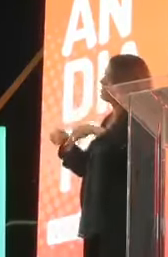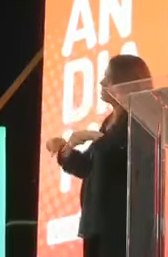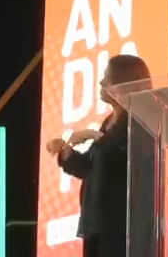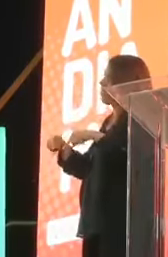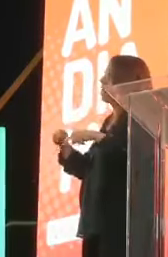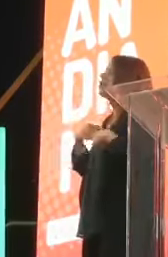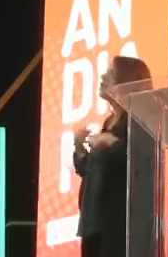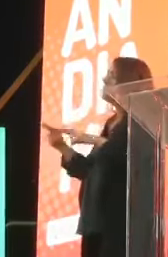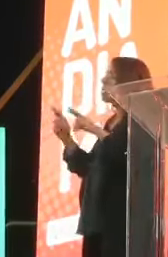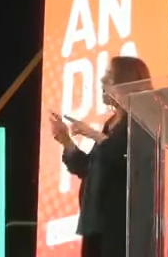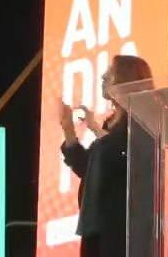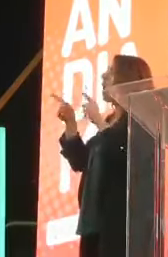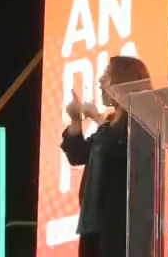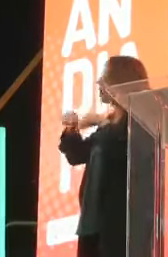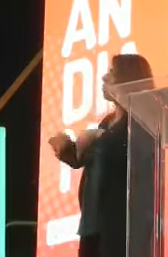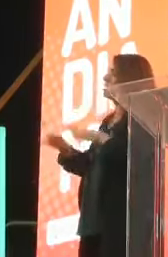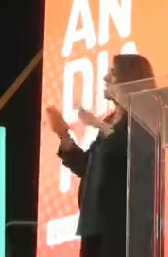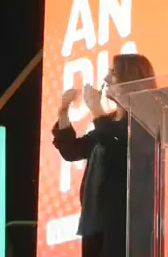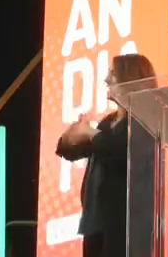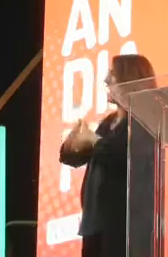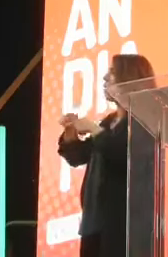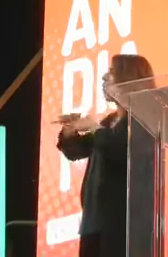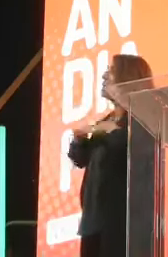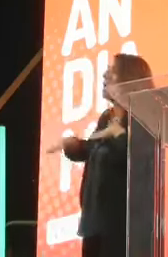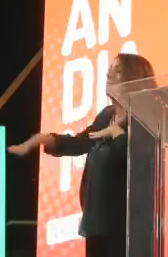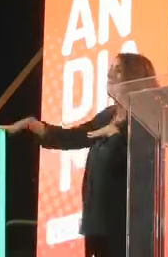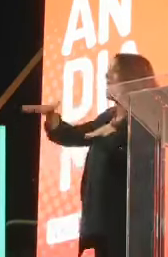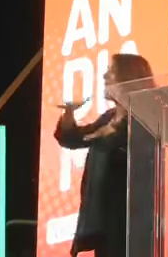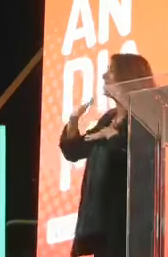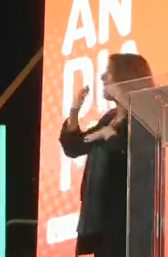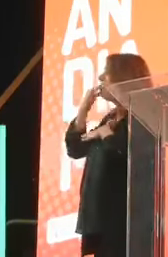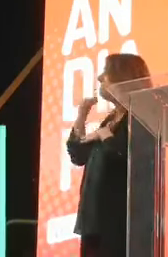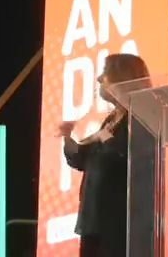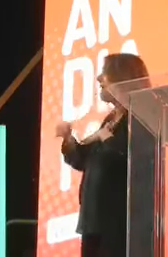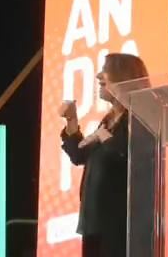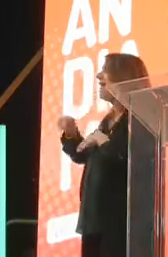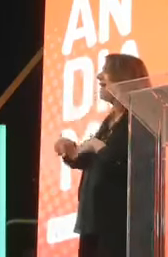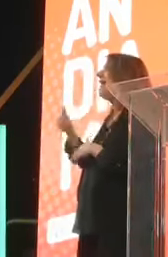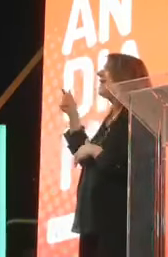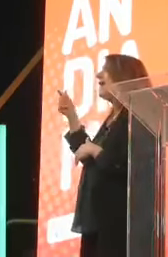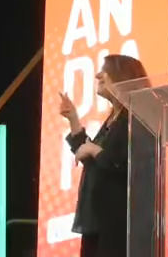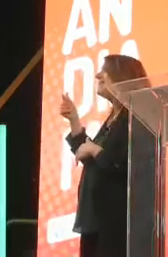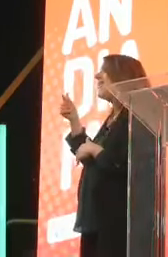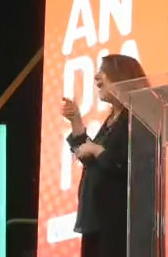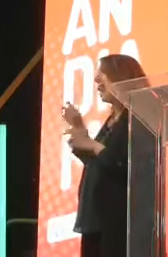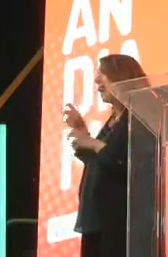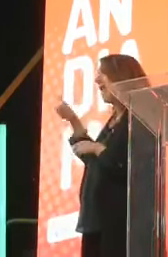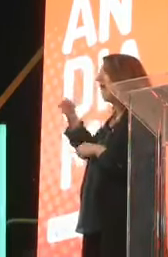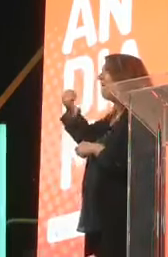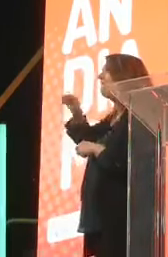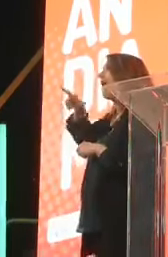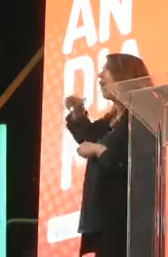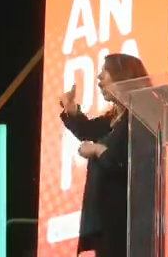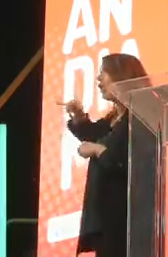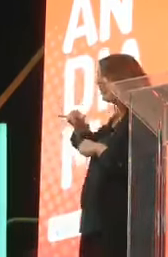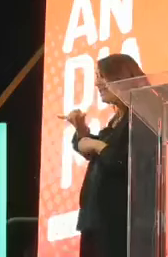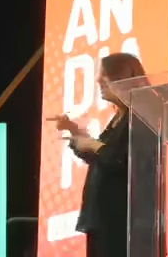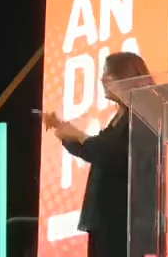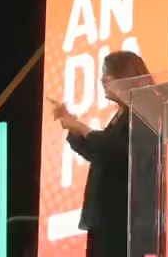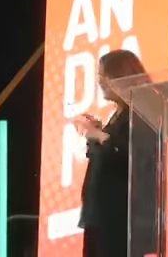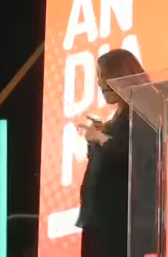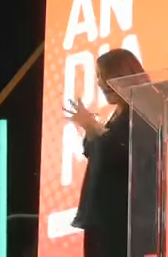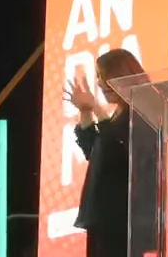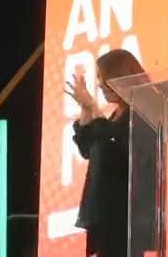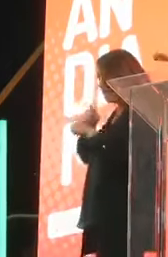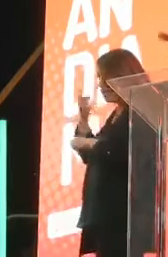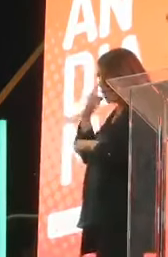io mi auguro che anche stasera questa bella piazza Tele Meloni la manderà anziché oscurarci dopo che